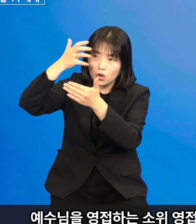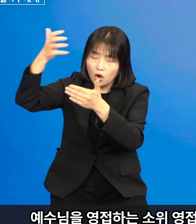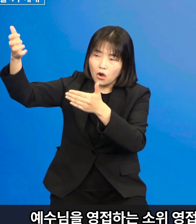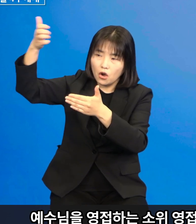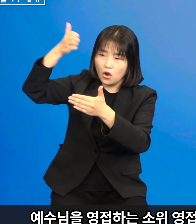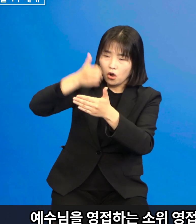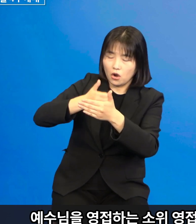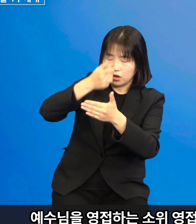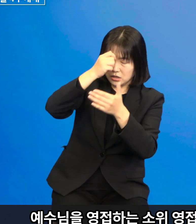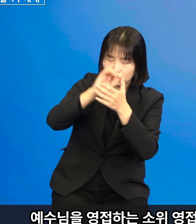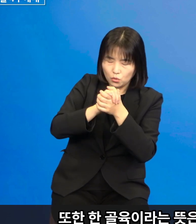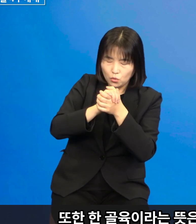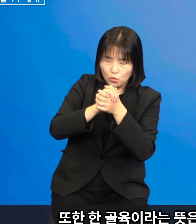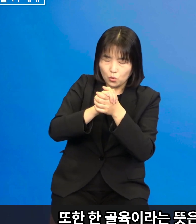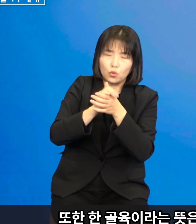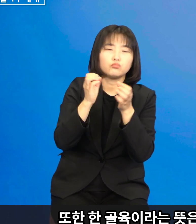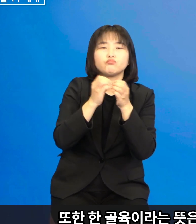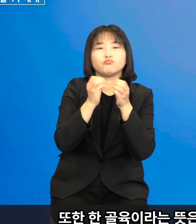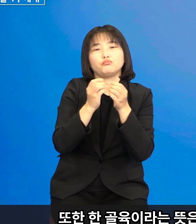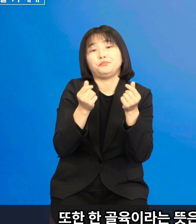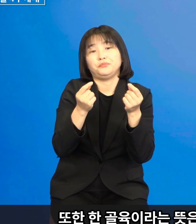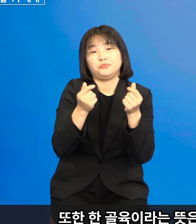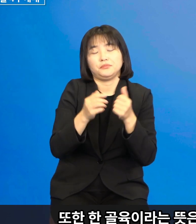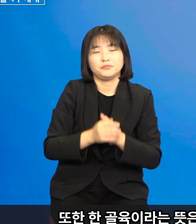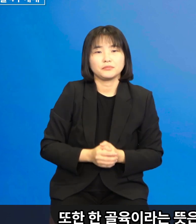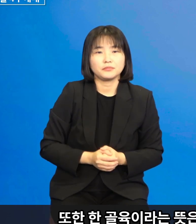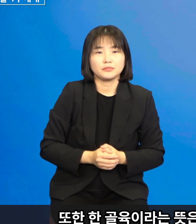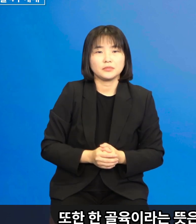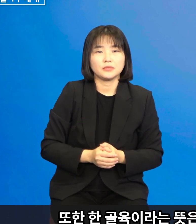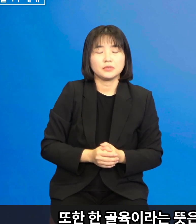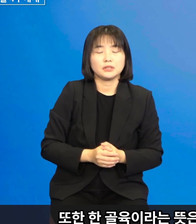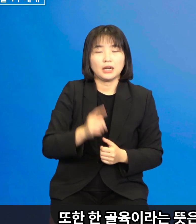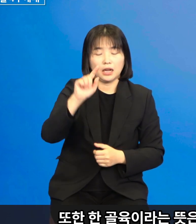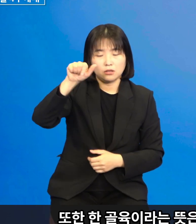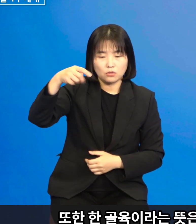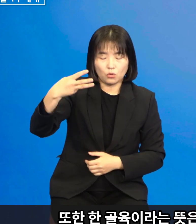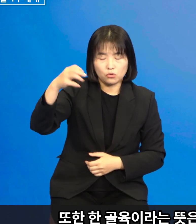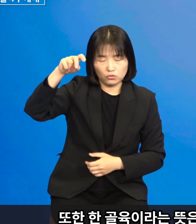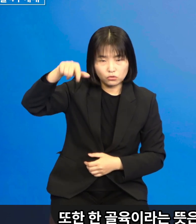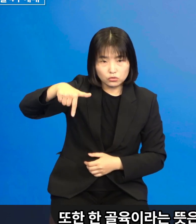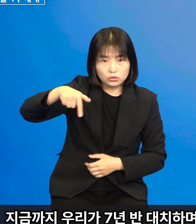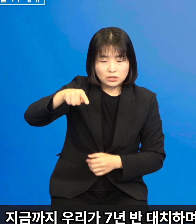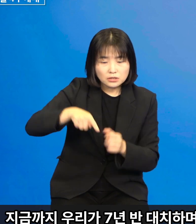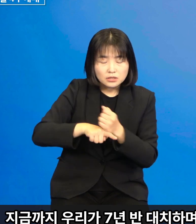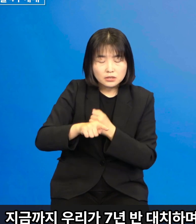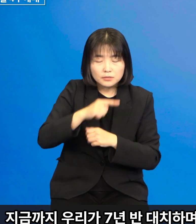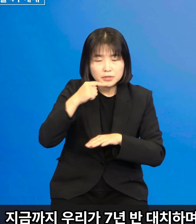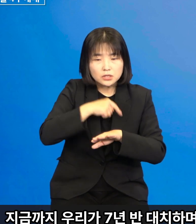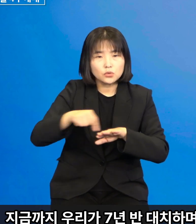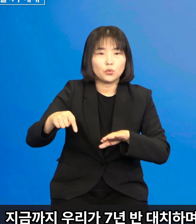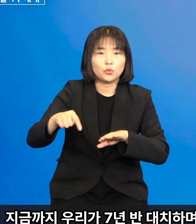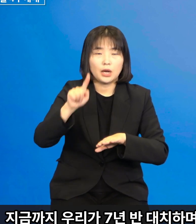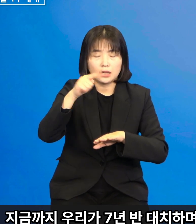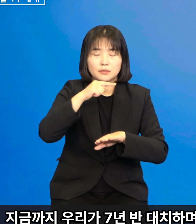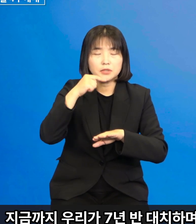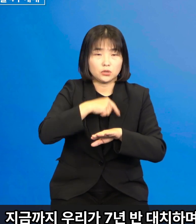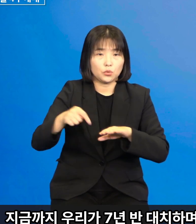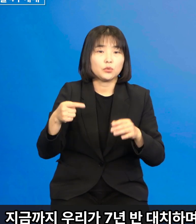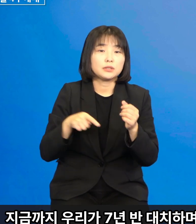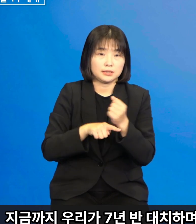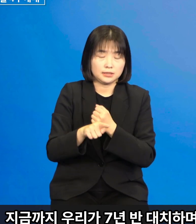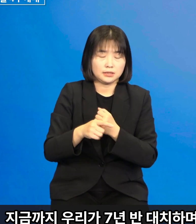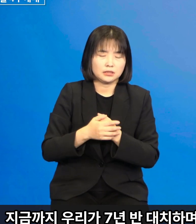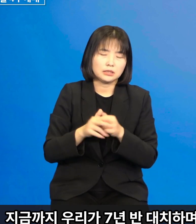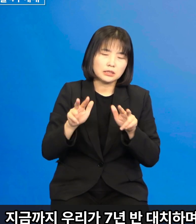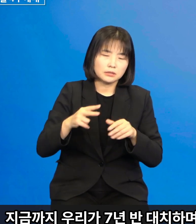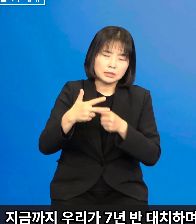것이 이 고백입니다. 또한 한 고륙이라는 뜻은 우리는 한 민족이라는 겁니다. 지금까지 우리가 7년 반